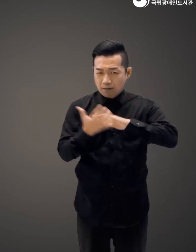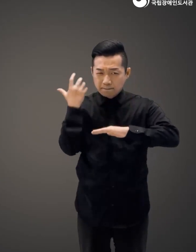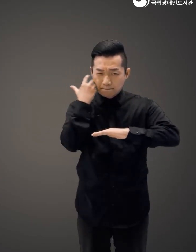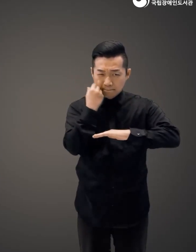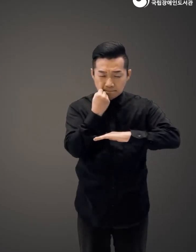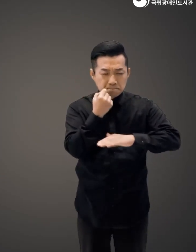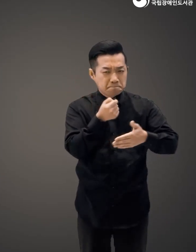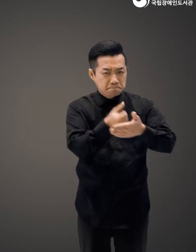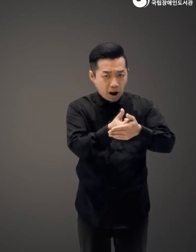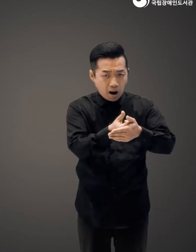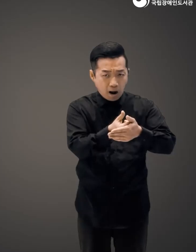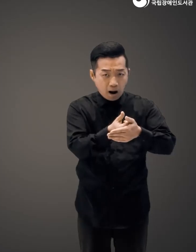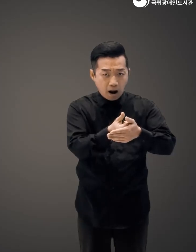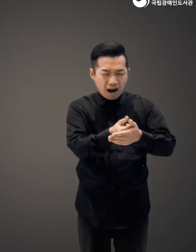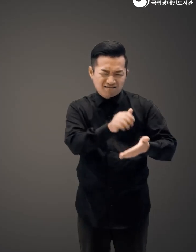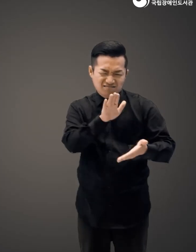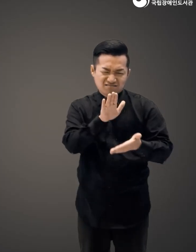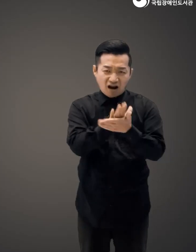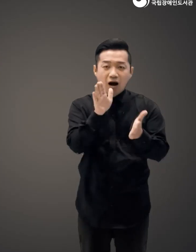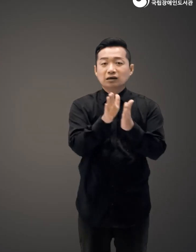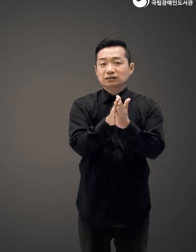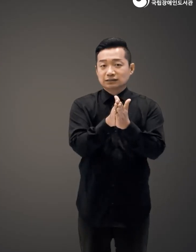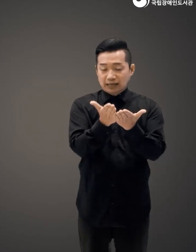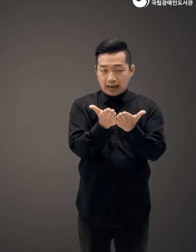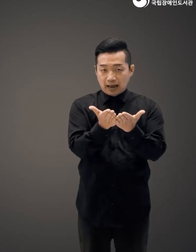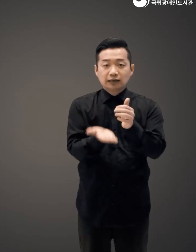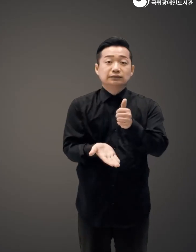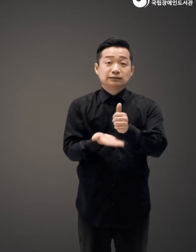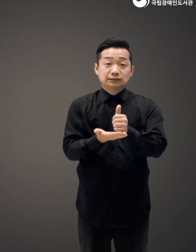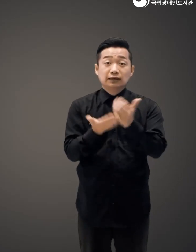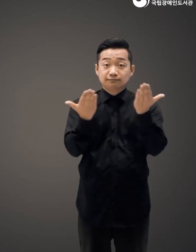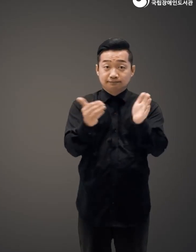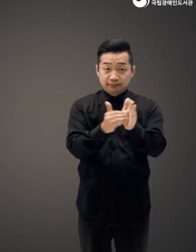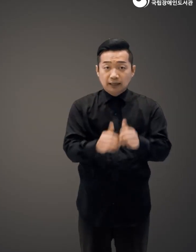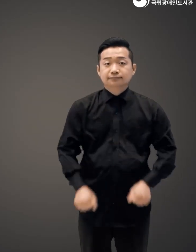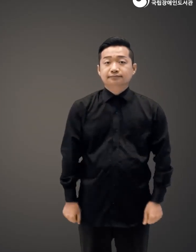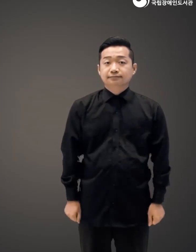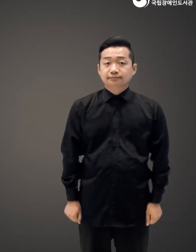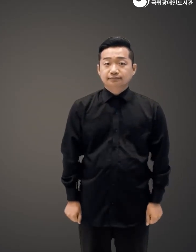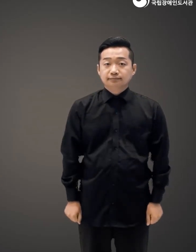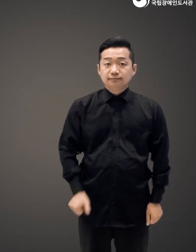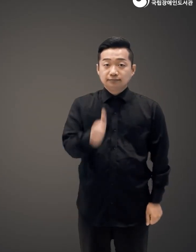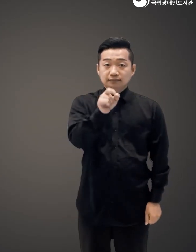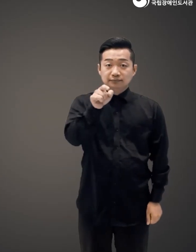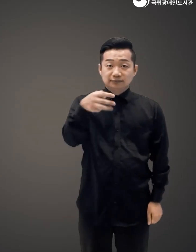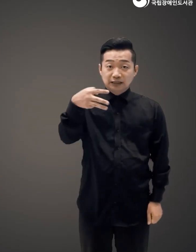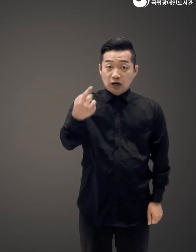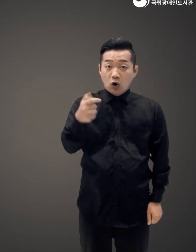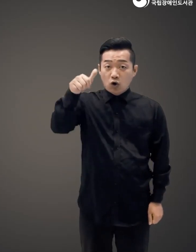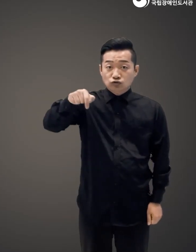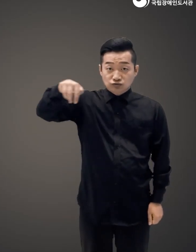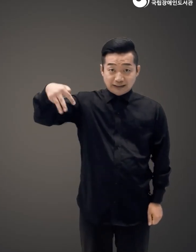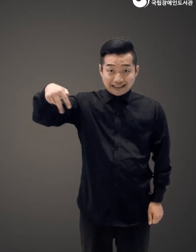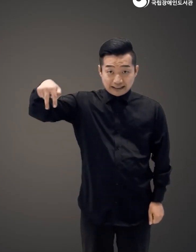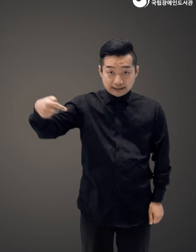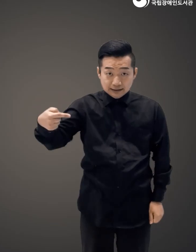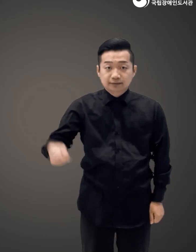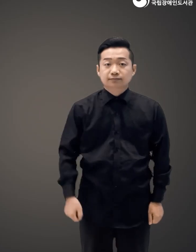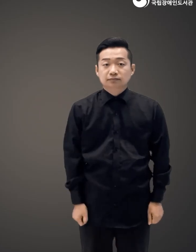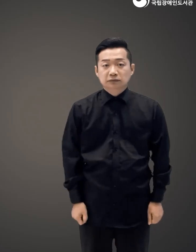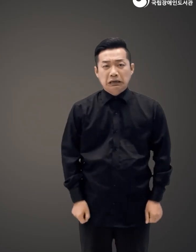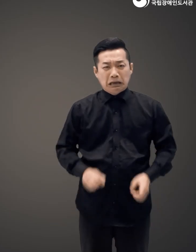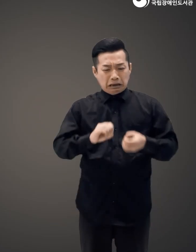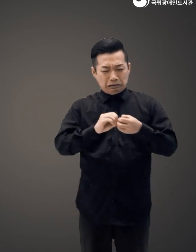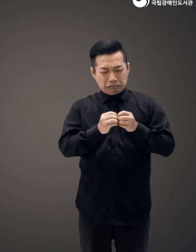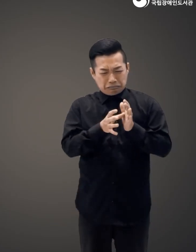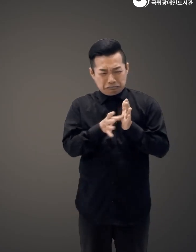매우 독창적이며 더없이 강렬한 작품이라고 평가하기도 했습니다. 특히 헬로 기글스에서는 이처럼